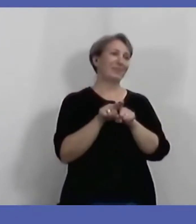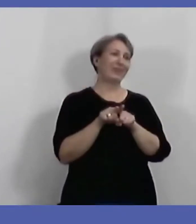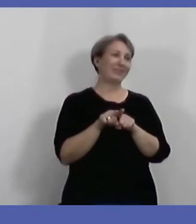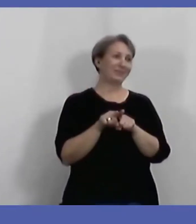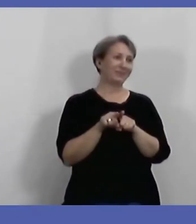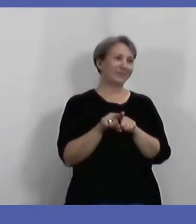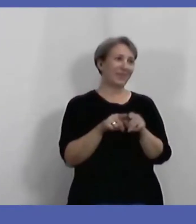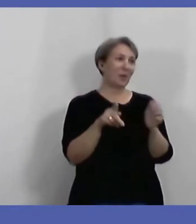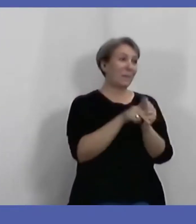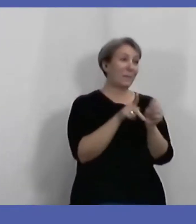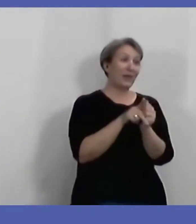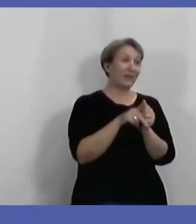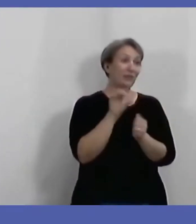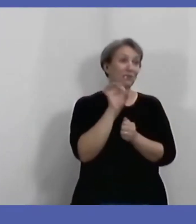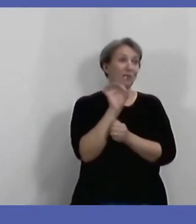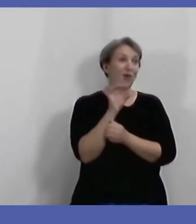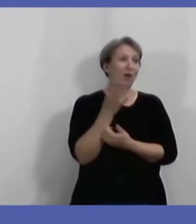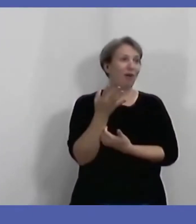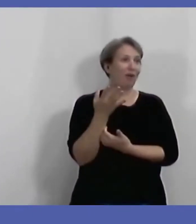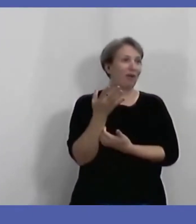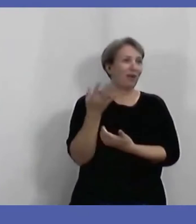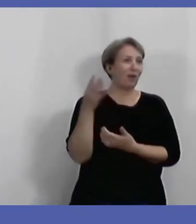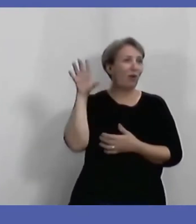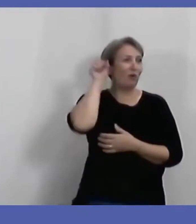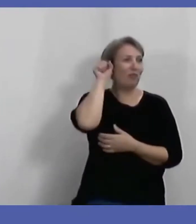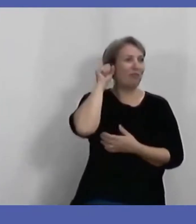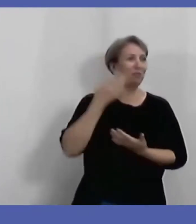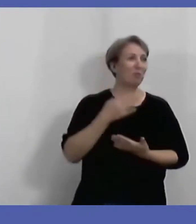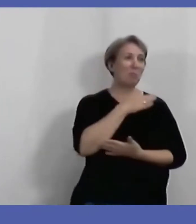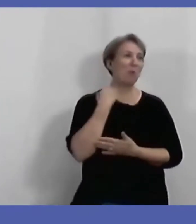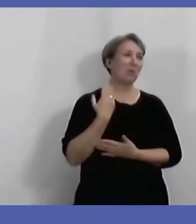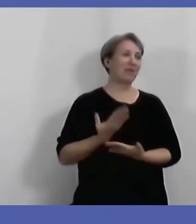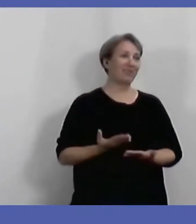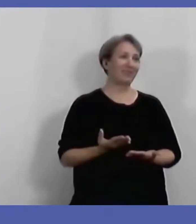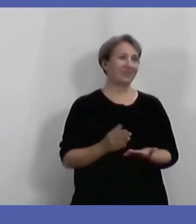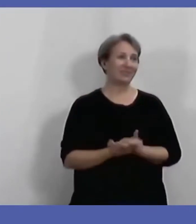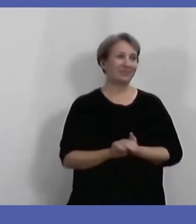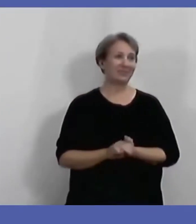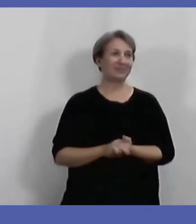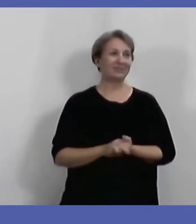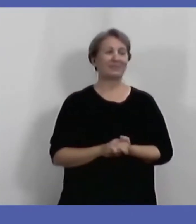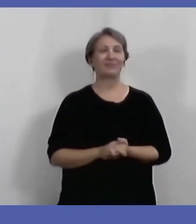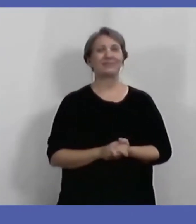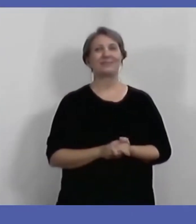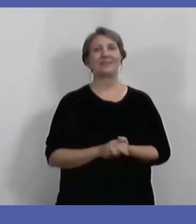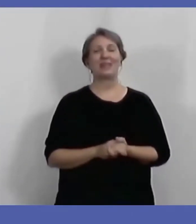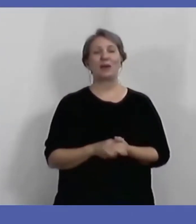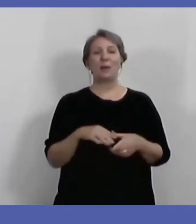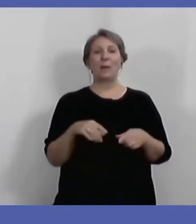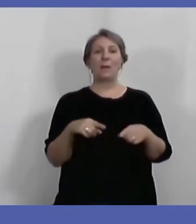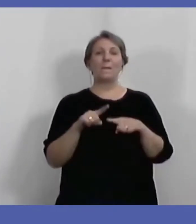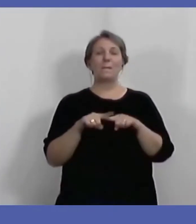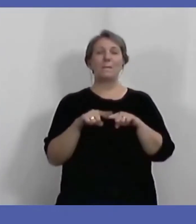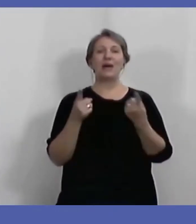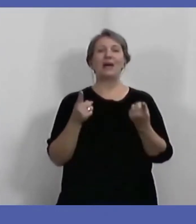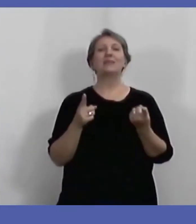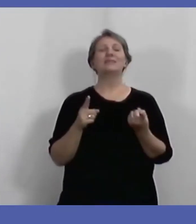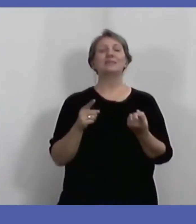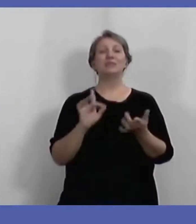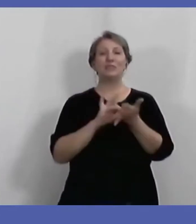tornou real. Que o Senhor se tornou o Espírito que dá